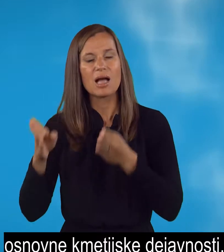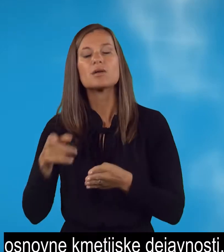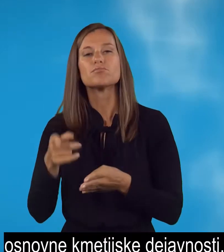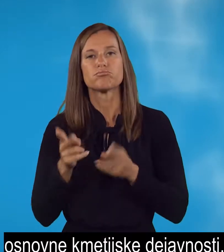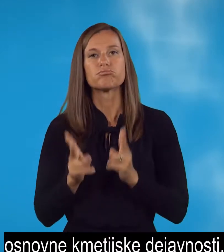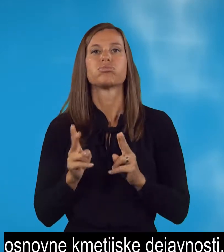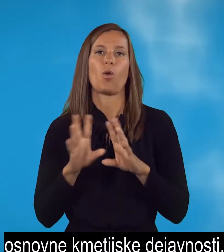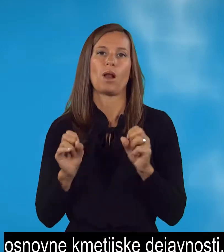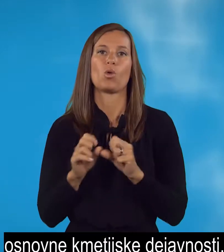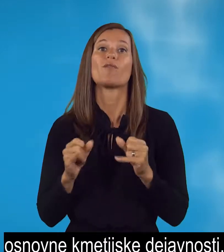osnovne kmetijske dejavnosti.